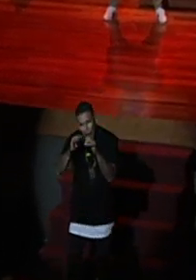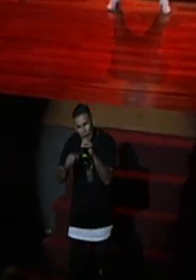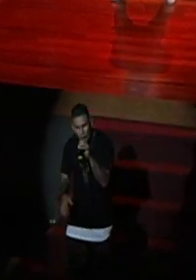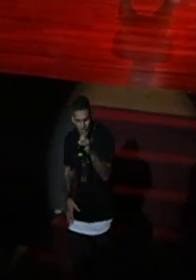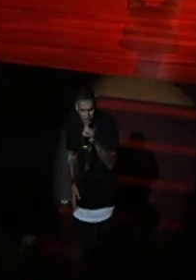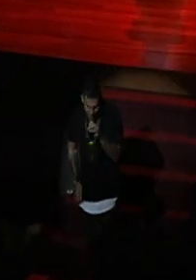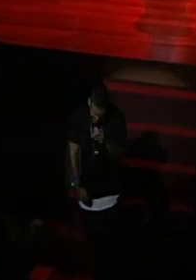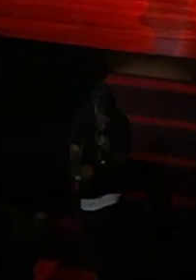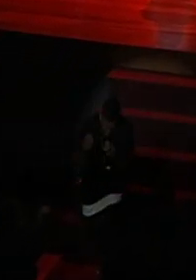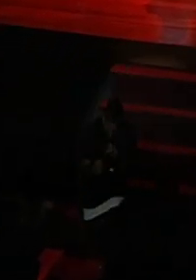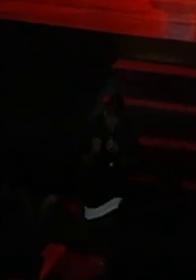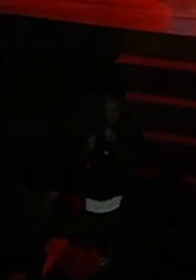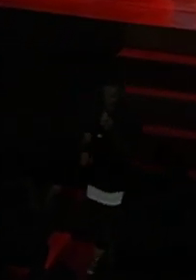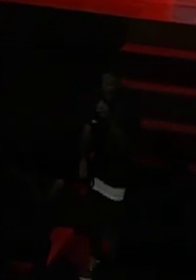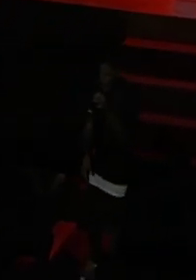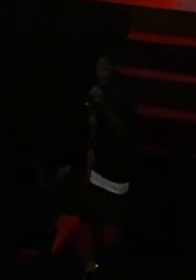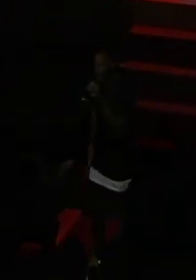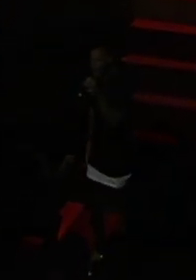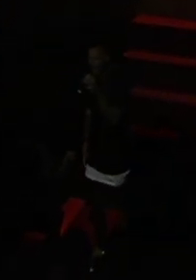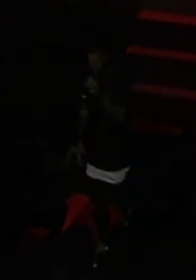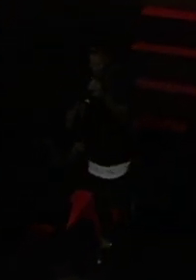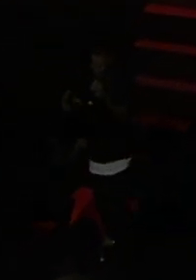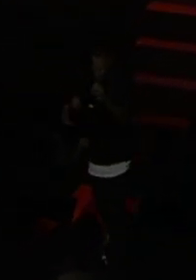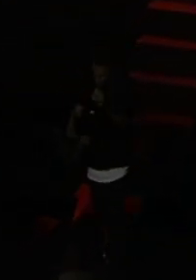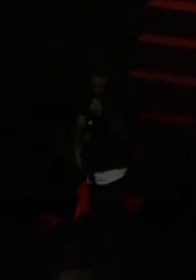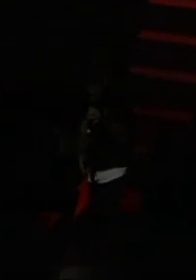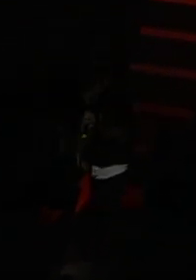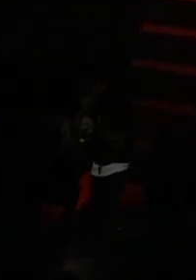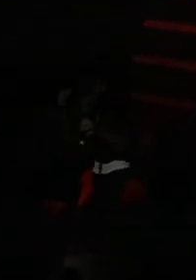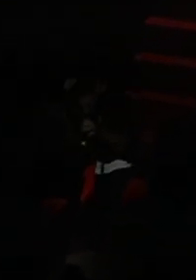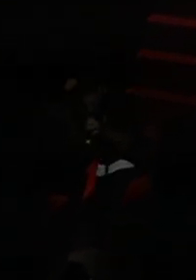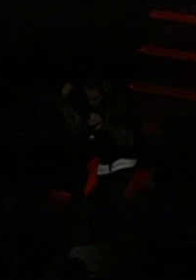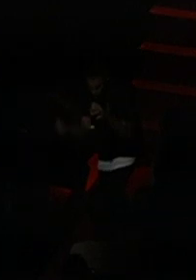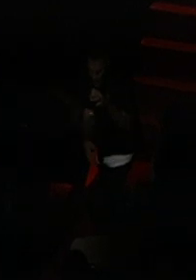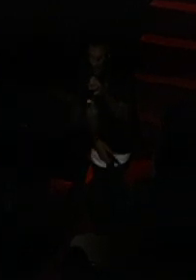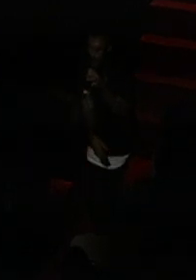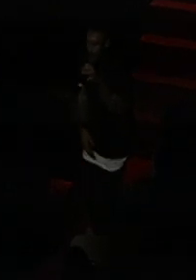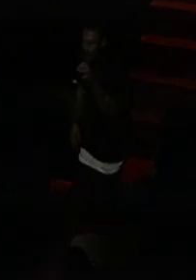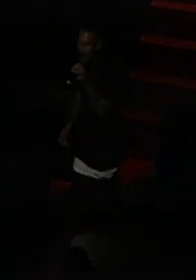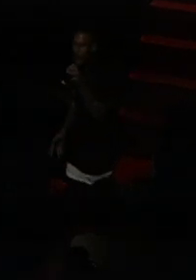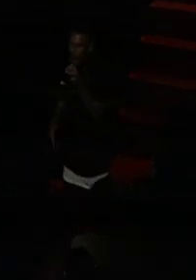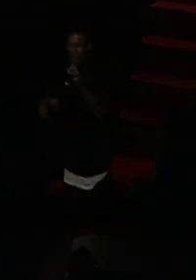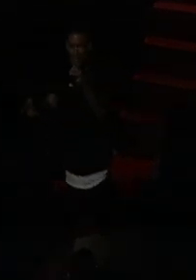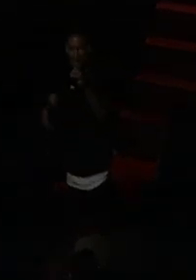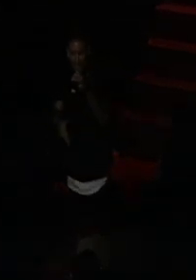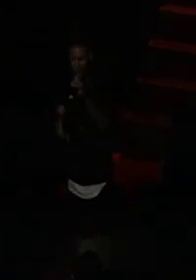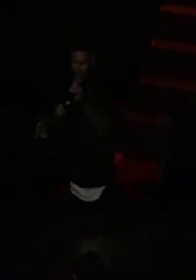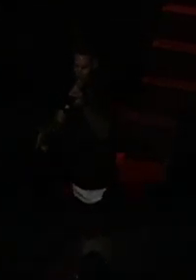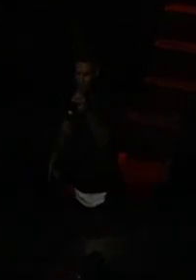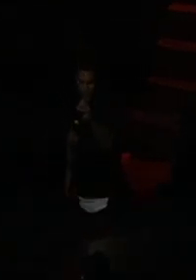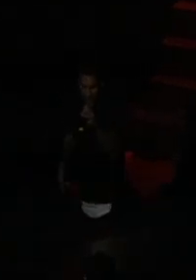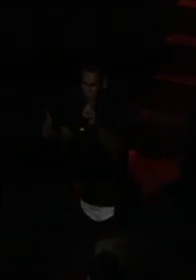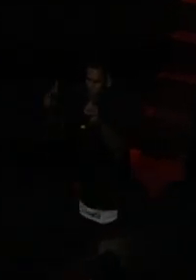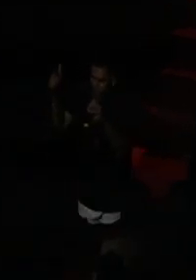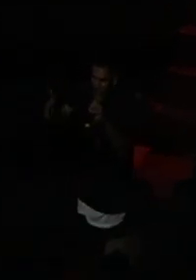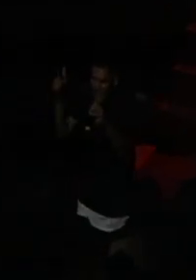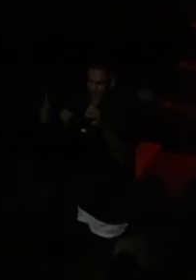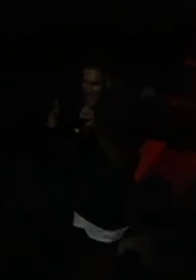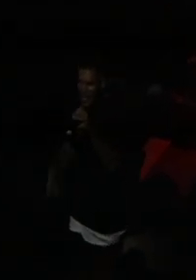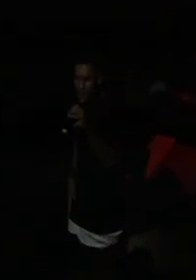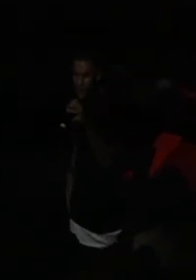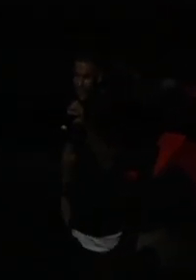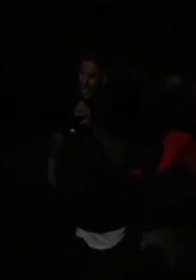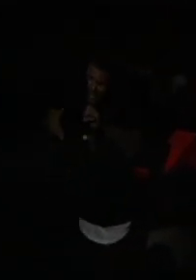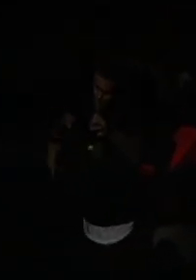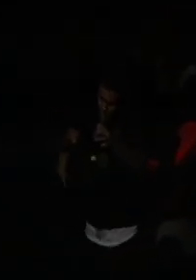el agua no se bebe, se pesca, se destierra. Con las manos campesinas se mutilan por deporte, mis hermanos se camuflan y obedecen